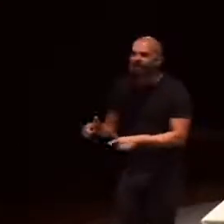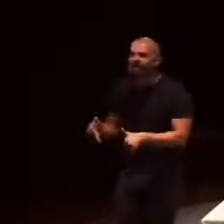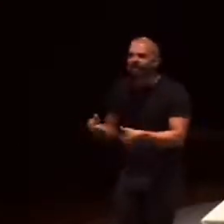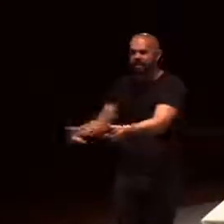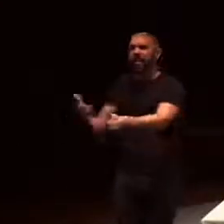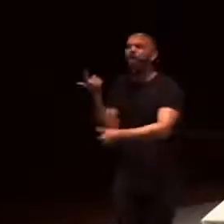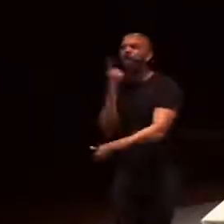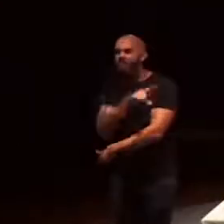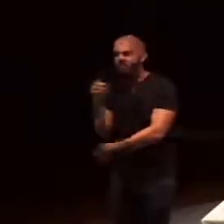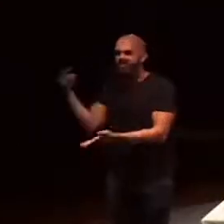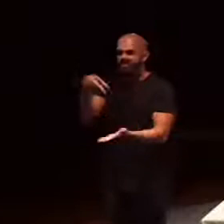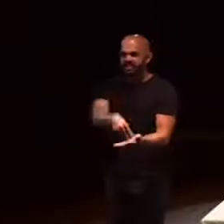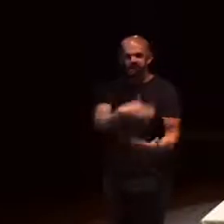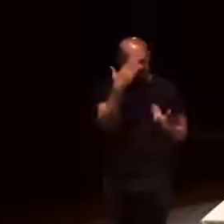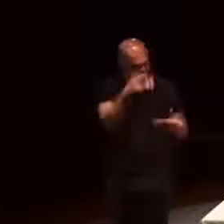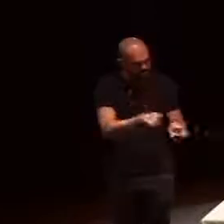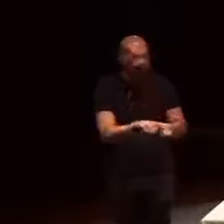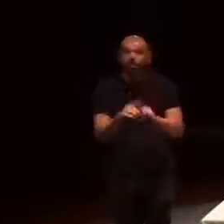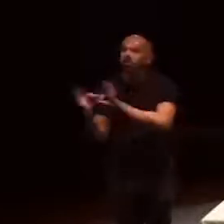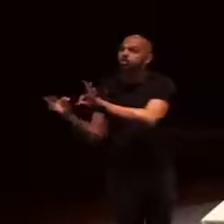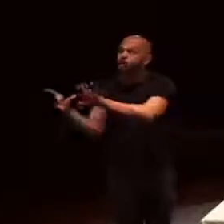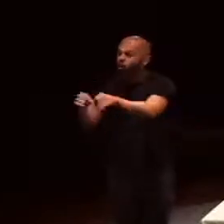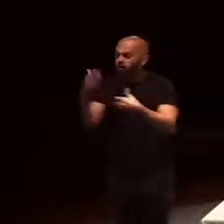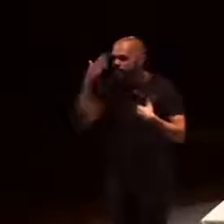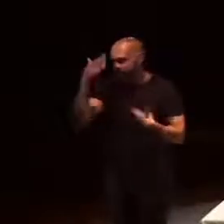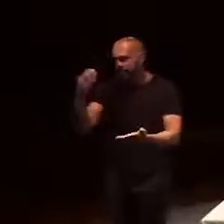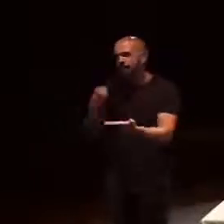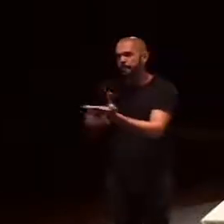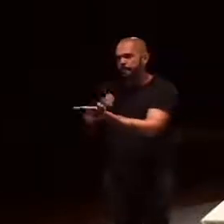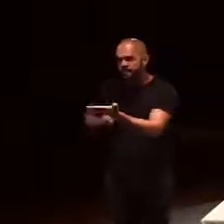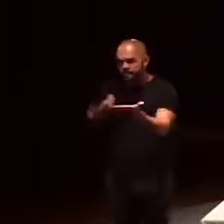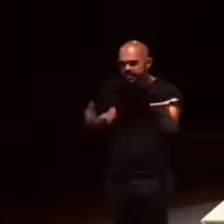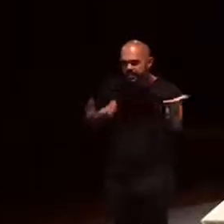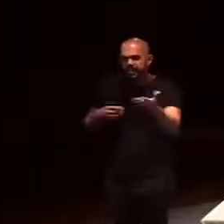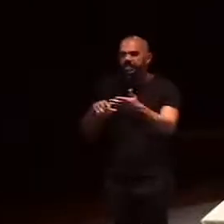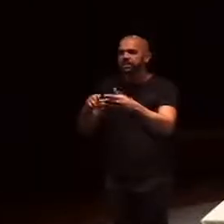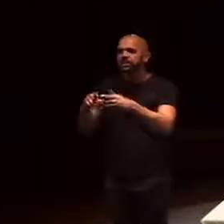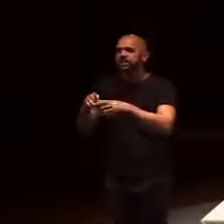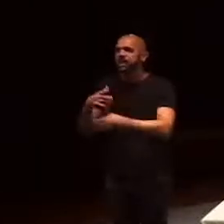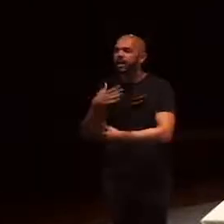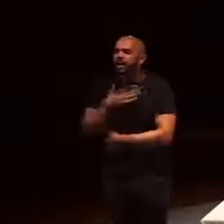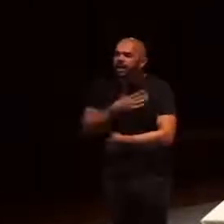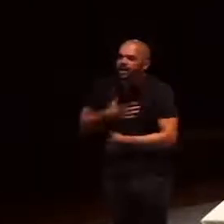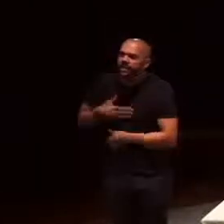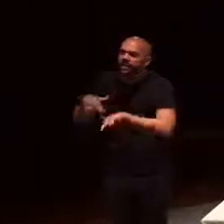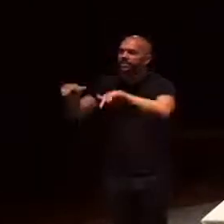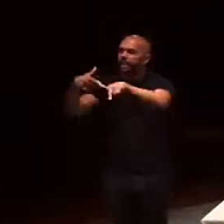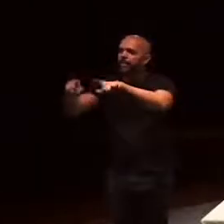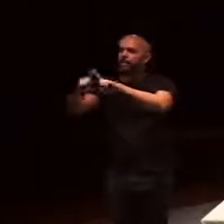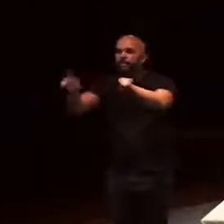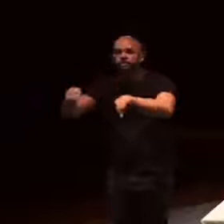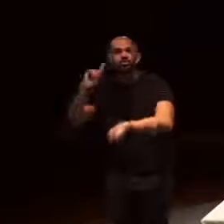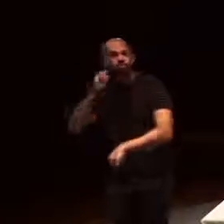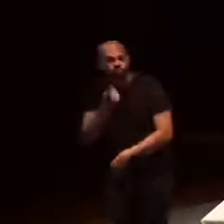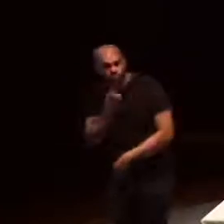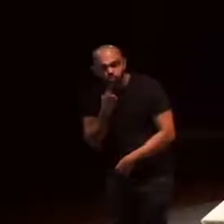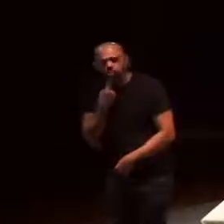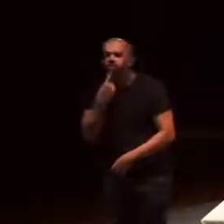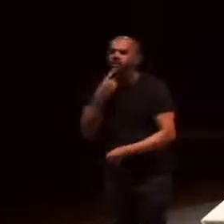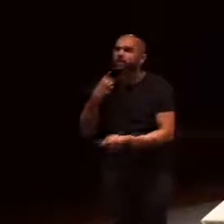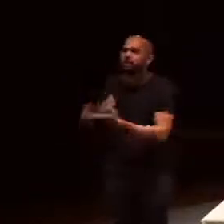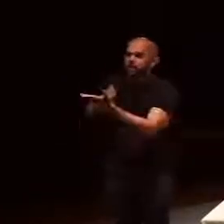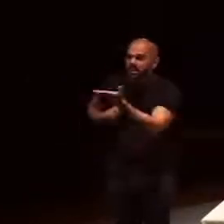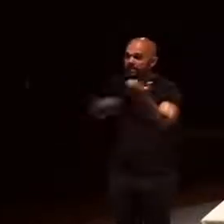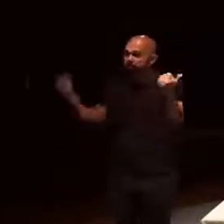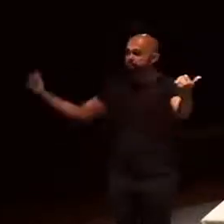aqui com a gente. Agradecer também a todos aqui, aos nossos queridos trabalhadores surdos. Essa presença de